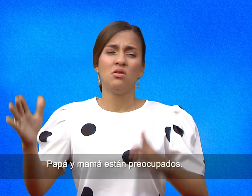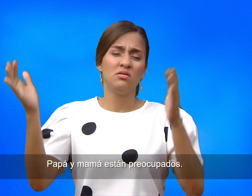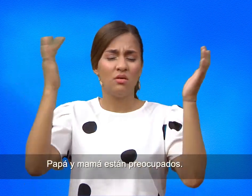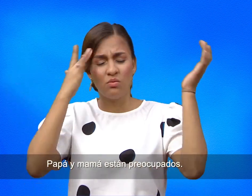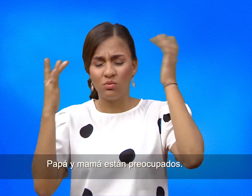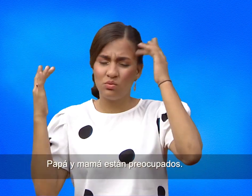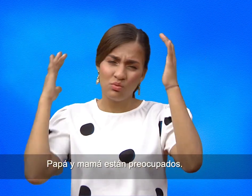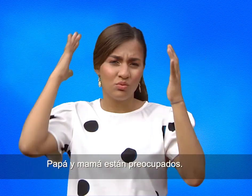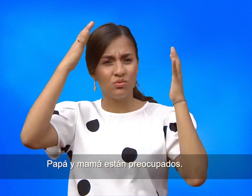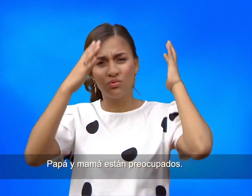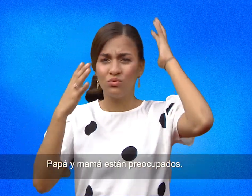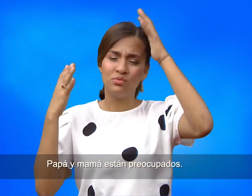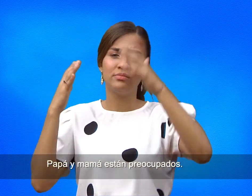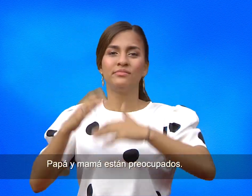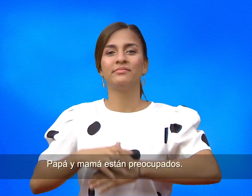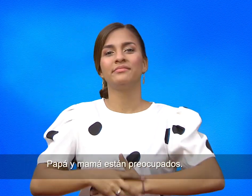están preocupados.